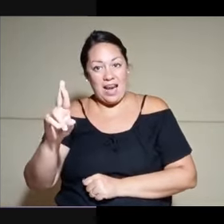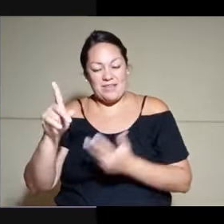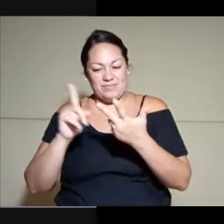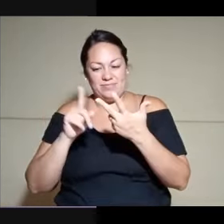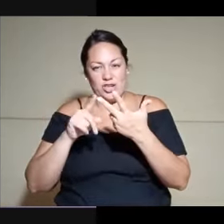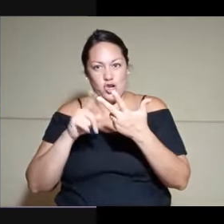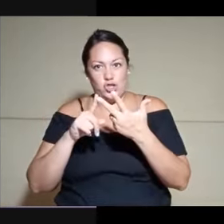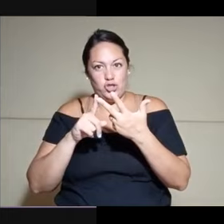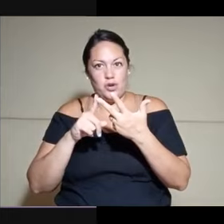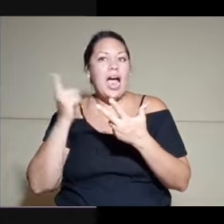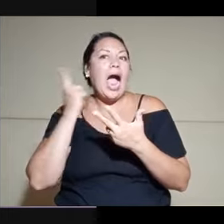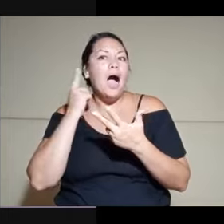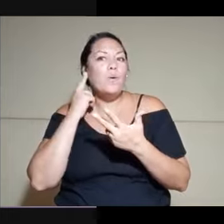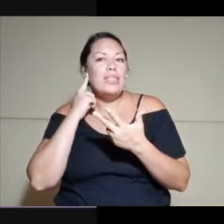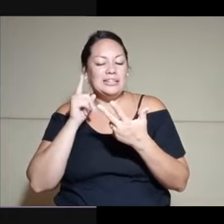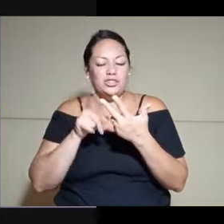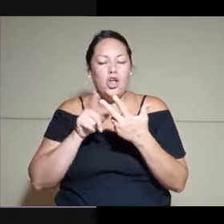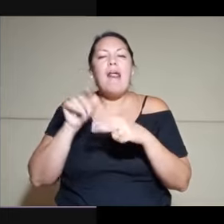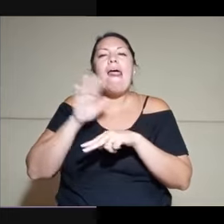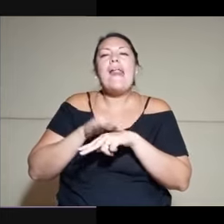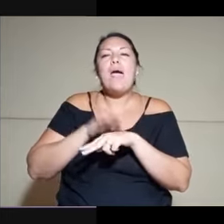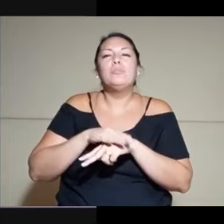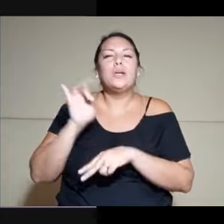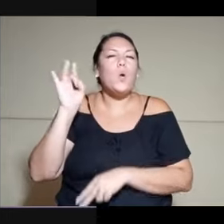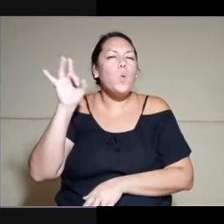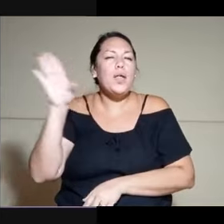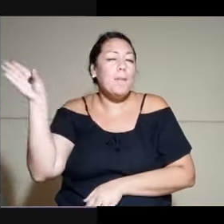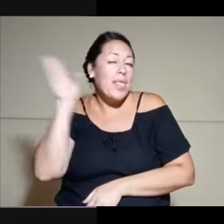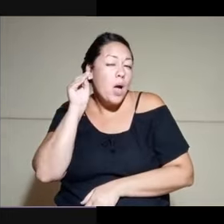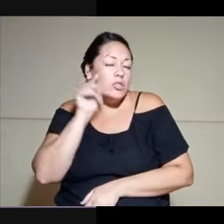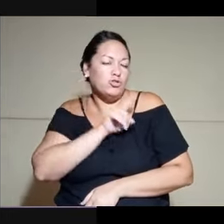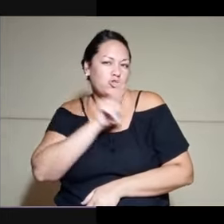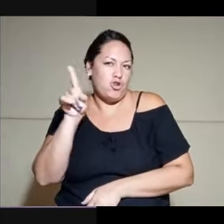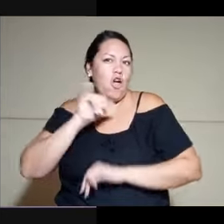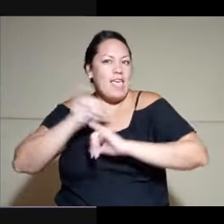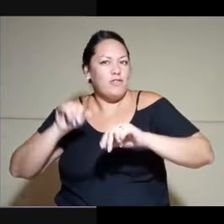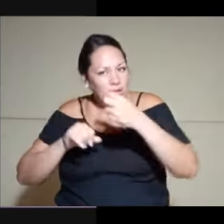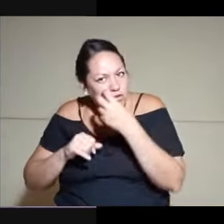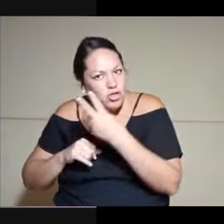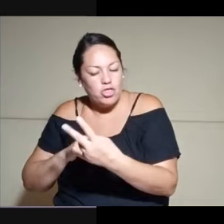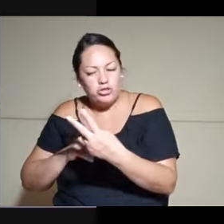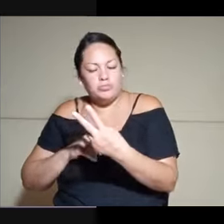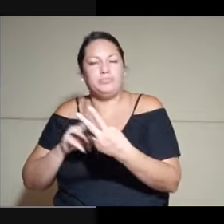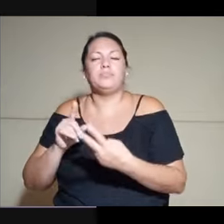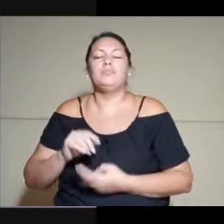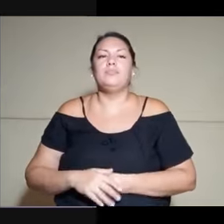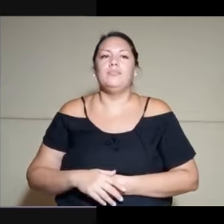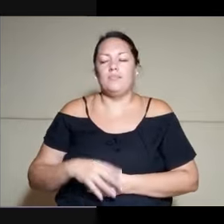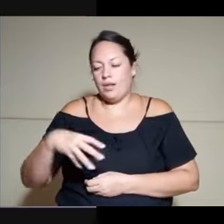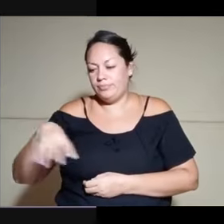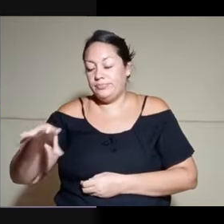o nervio auditivo también. Pero está mal llamado nervio auditivo porque no es solamente la audición. El octavo par